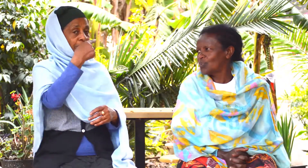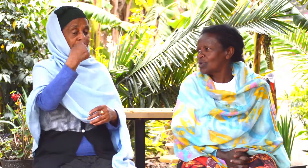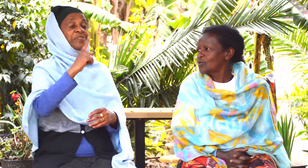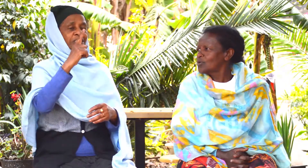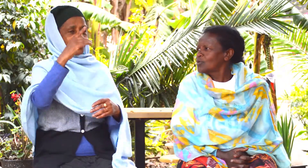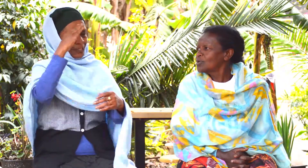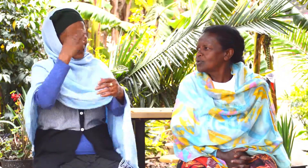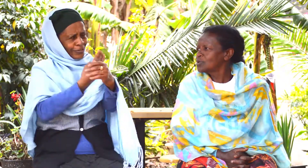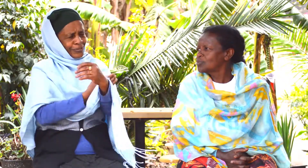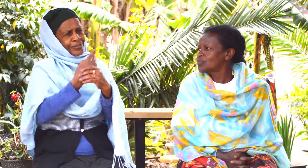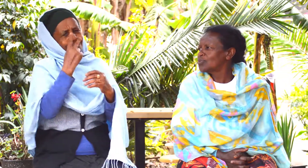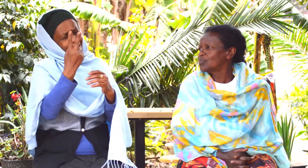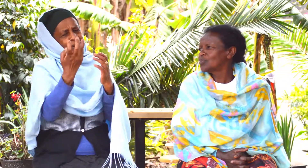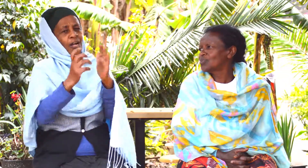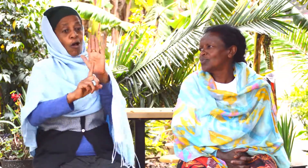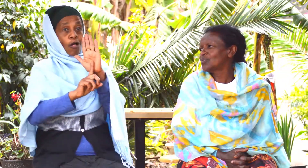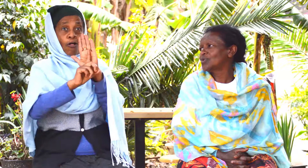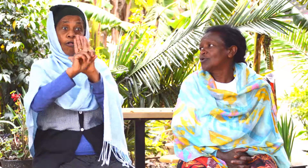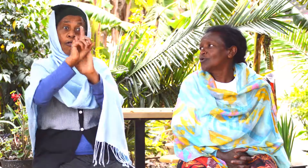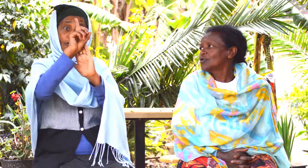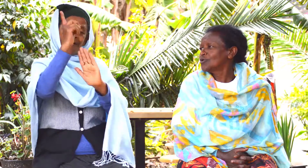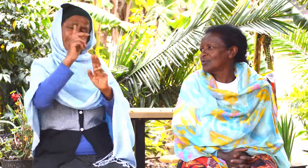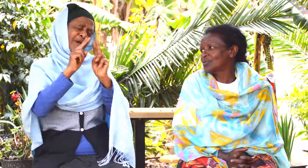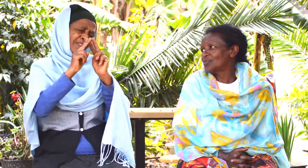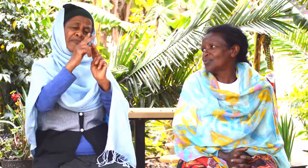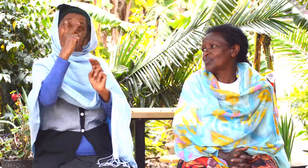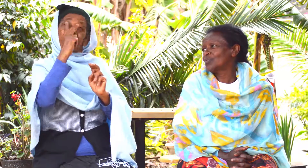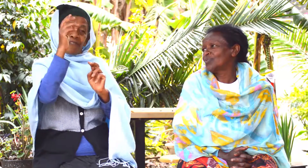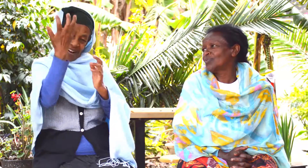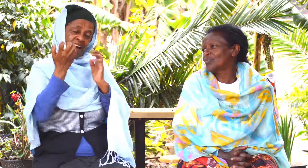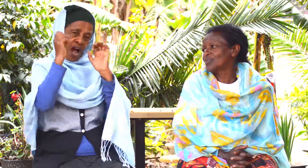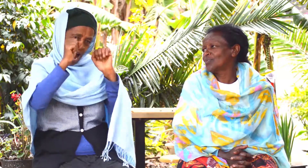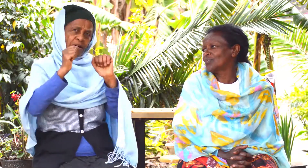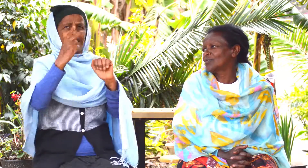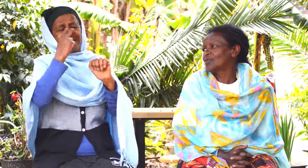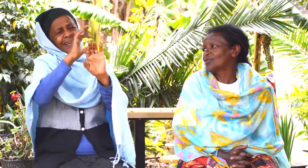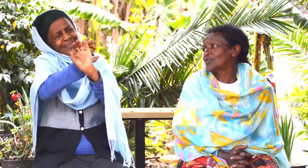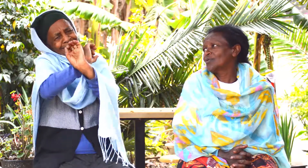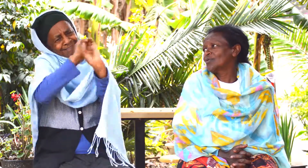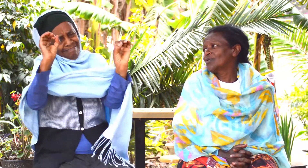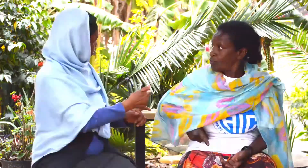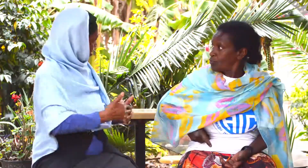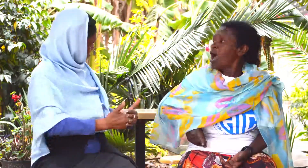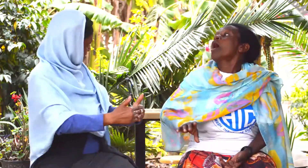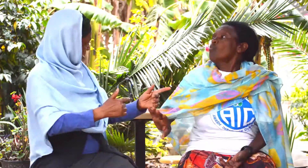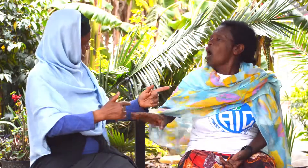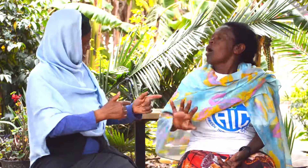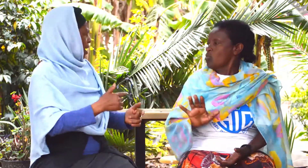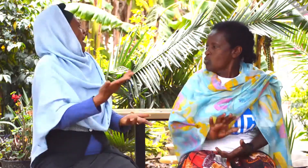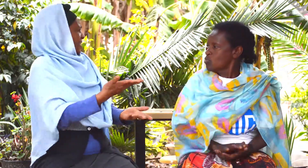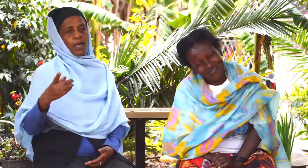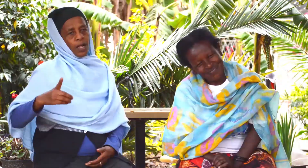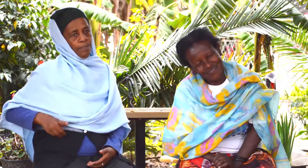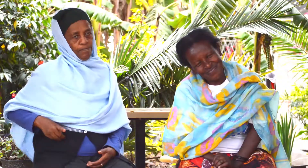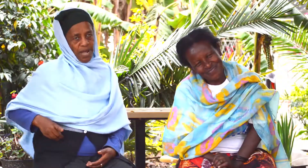to see him again. ማየት በጣም ትጓጓለች። The father of his son is Damara. አባት በእርግጥ ደመረ